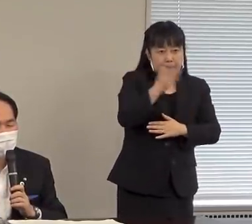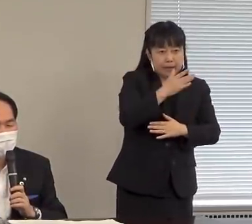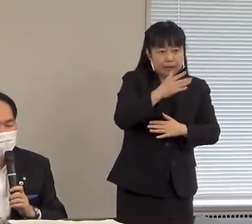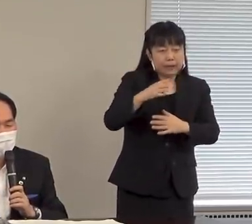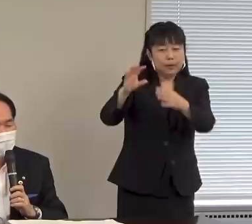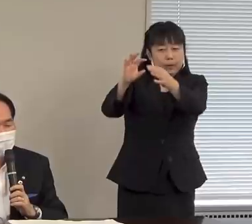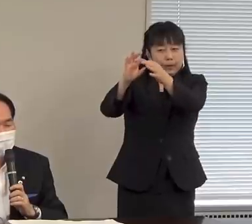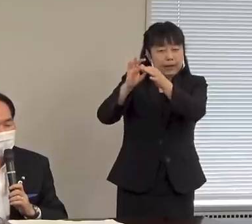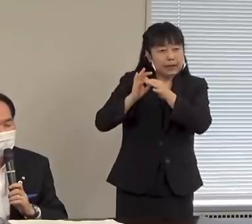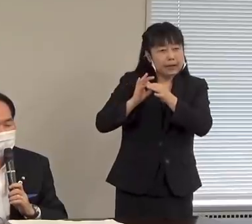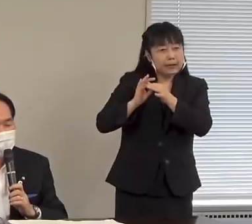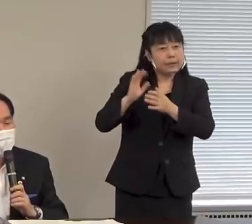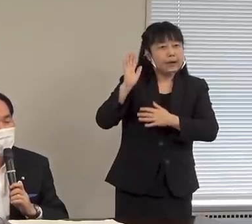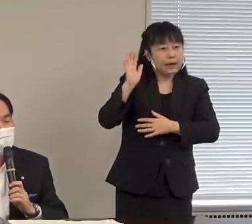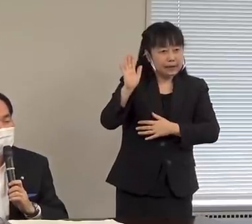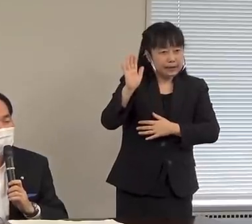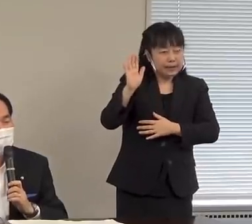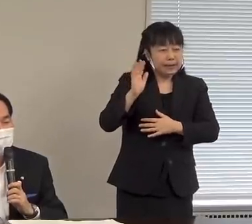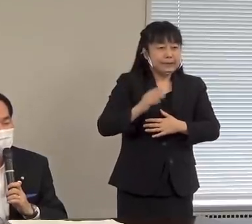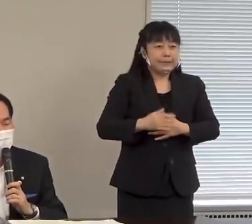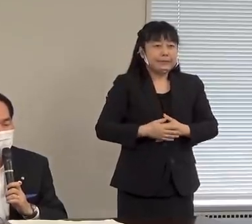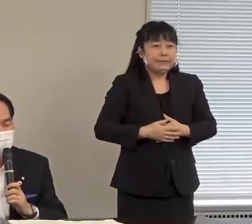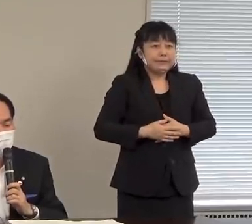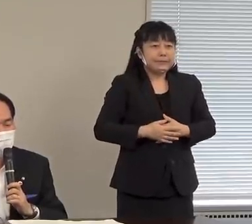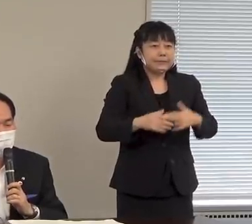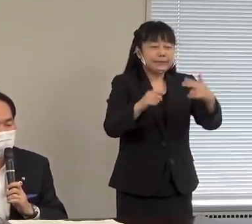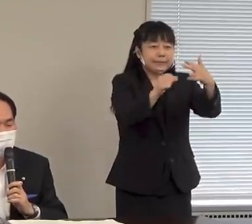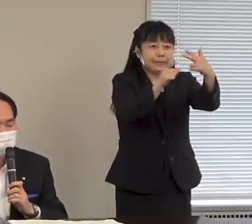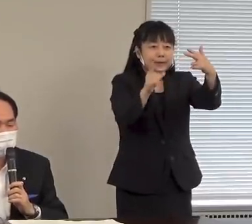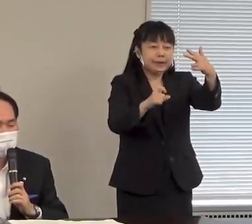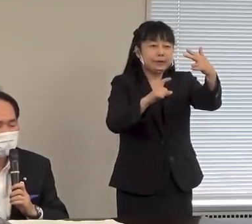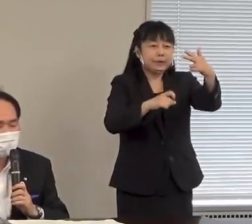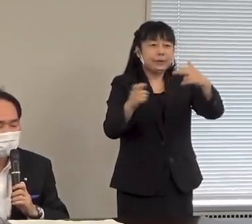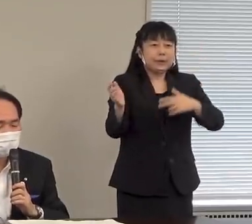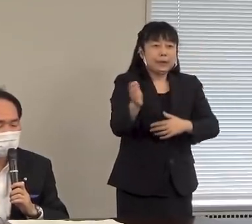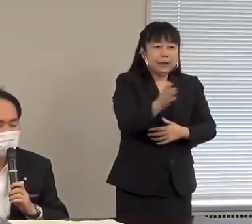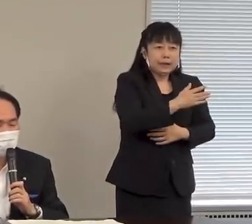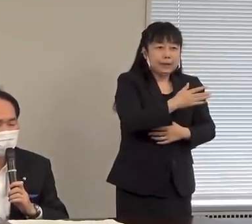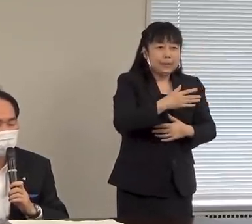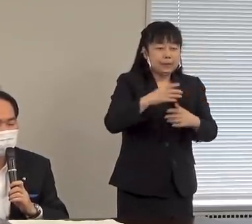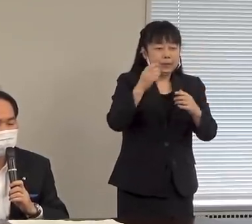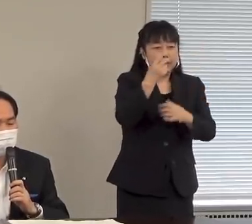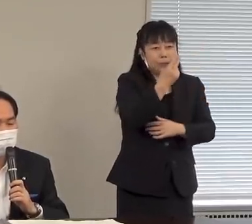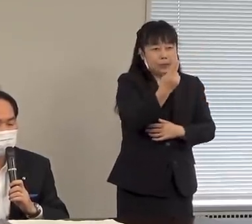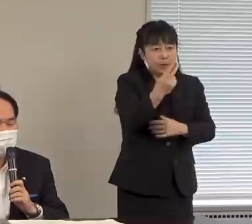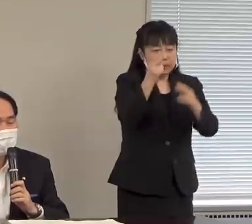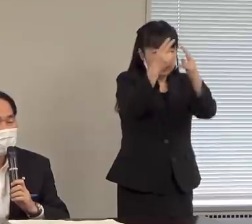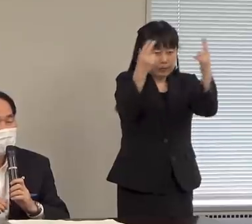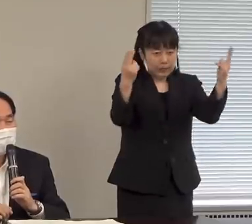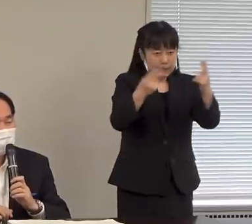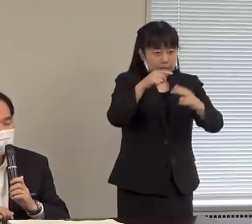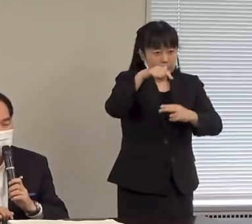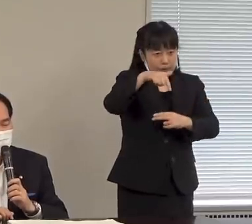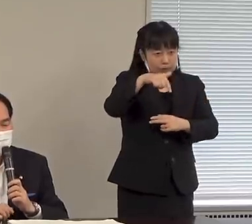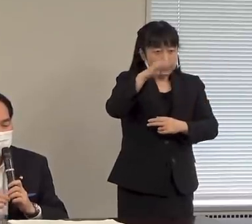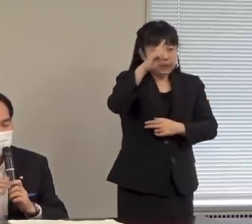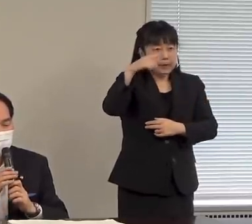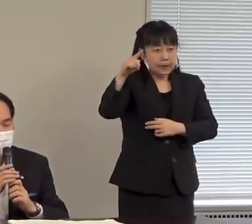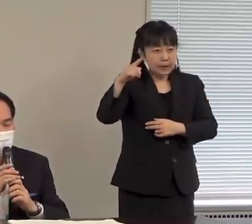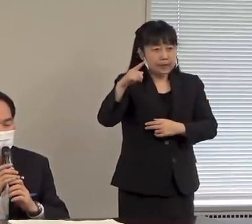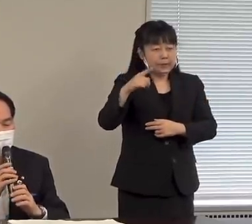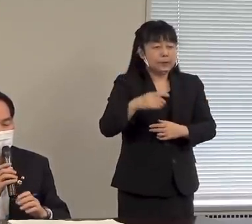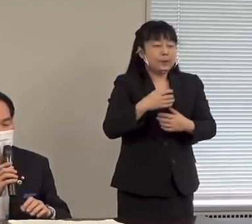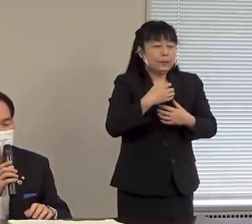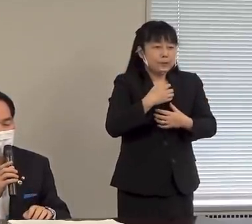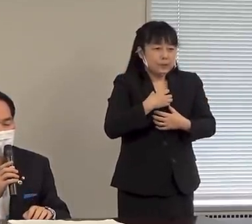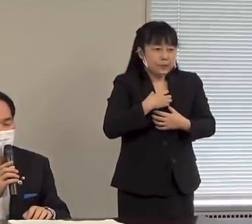りまして、4月10日以降の都道府県の対応についてということで、留意事項